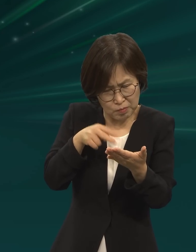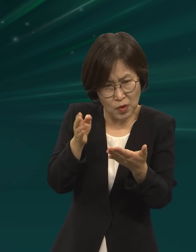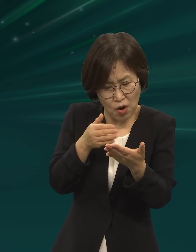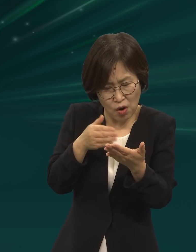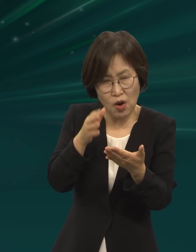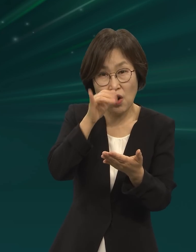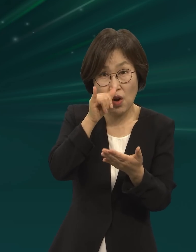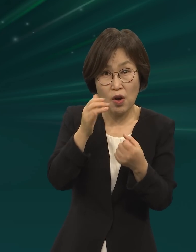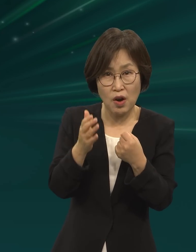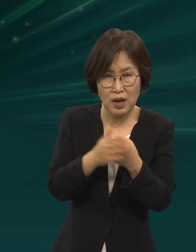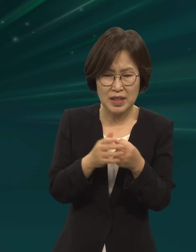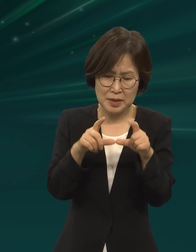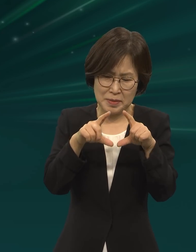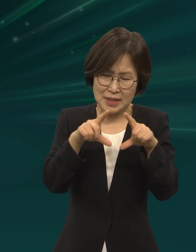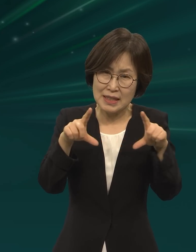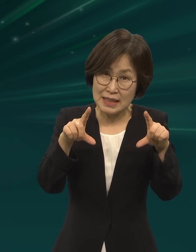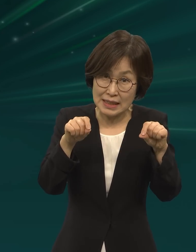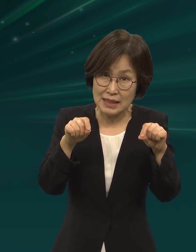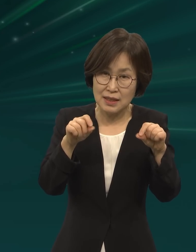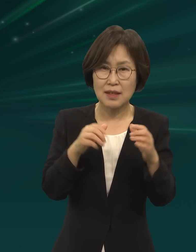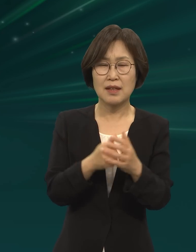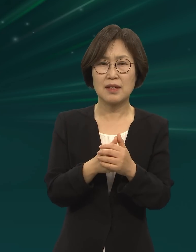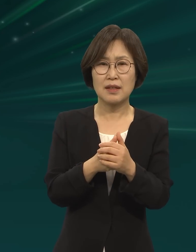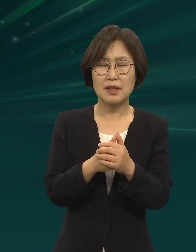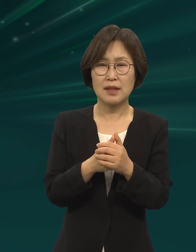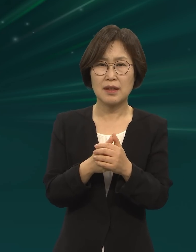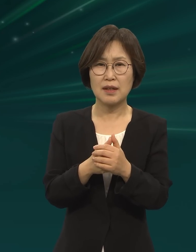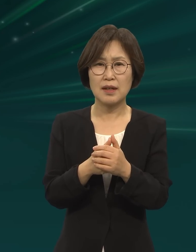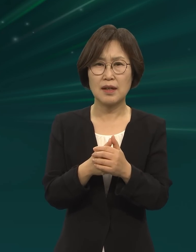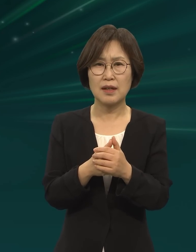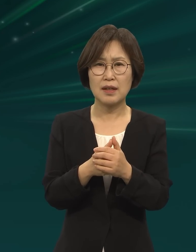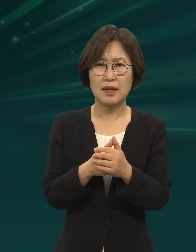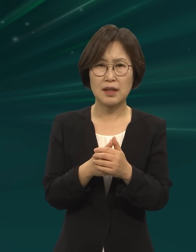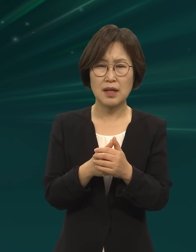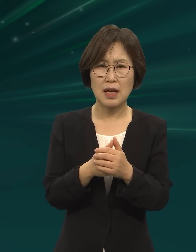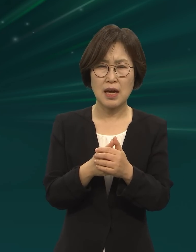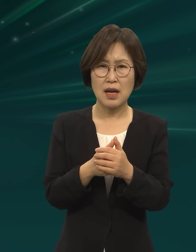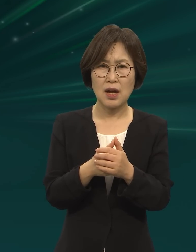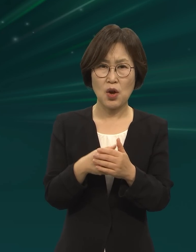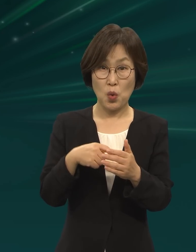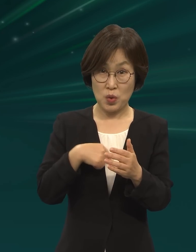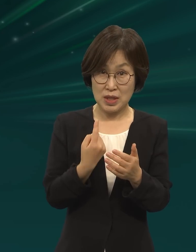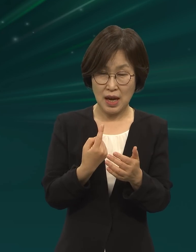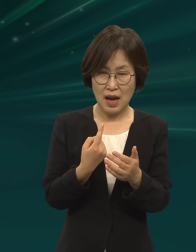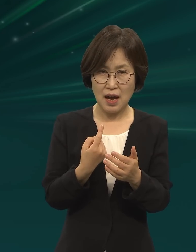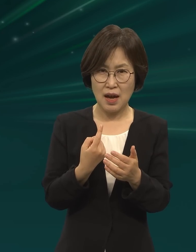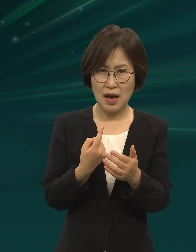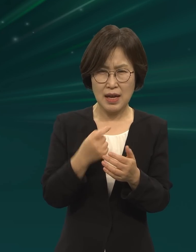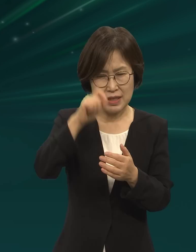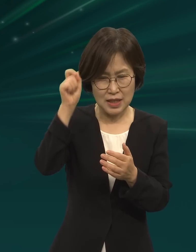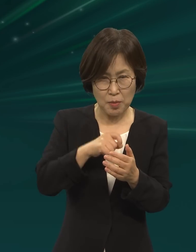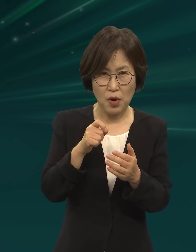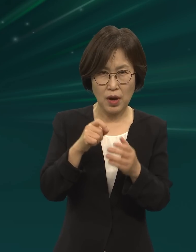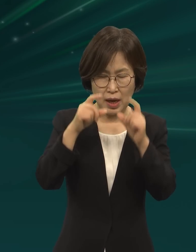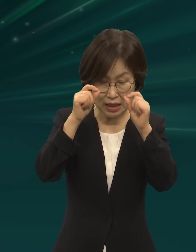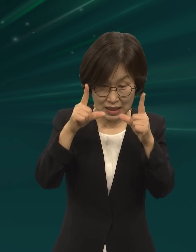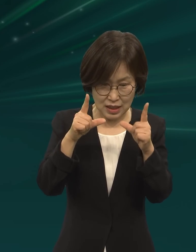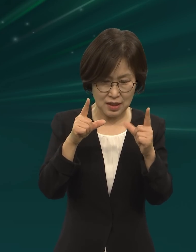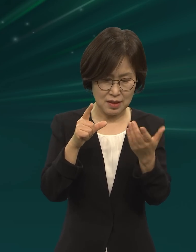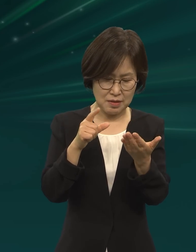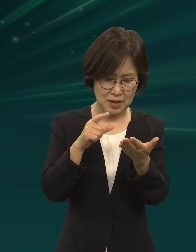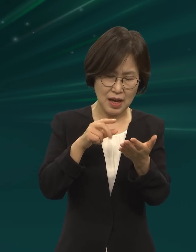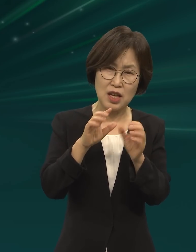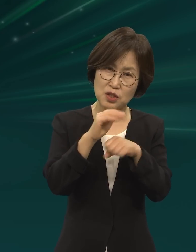모르게. 그래서 매일 아침에 다 자고 있는 상태에서 제가 일어나서 이제 성경 읽고 기도하고 딱 또 숨어서